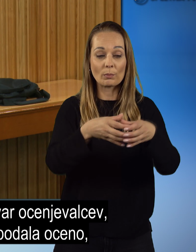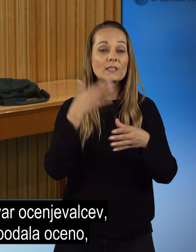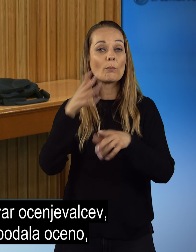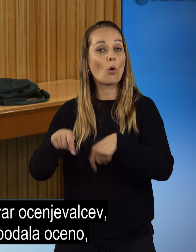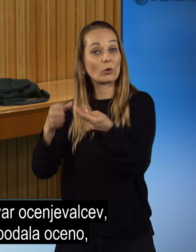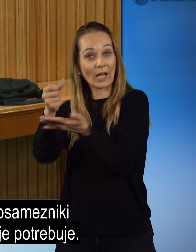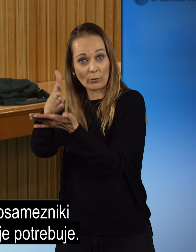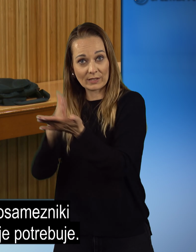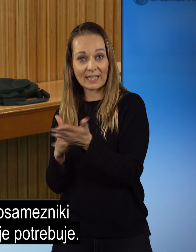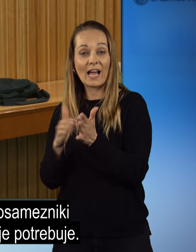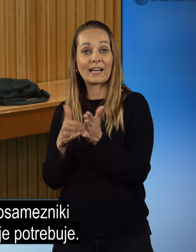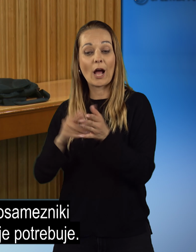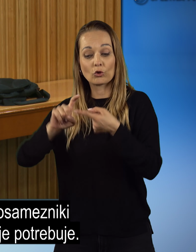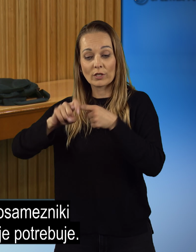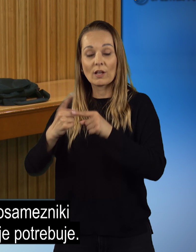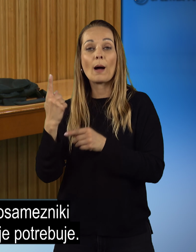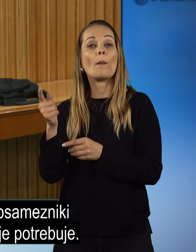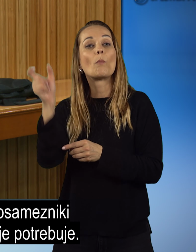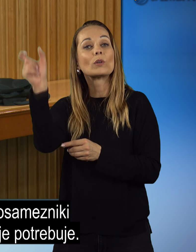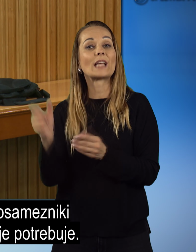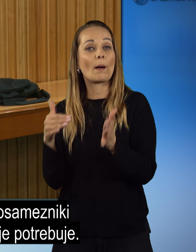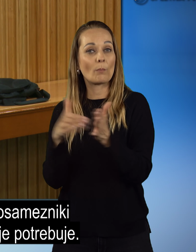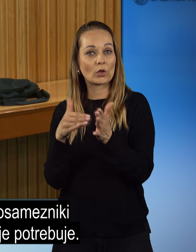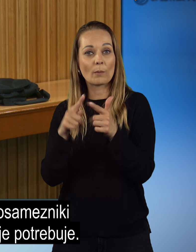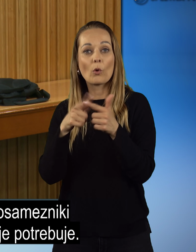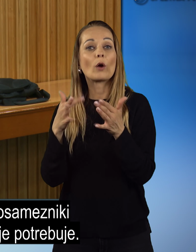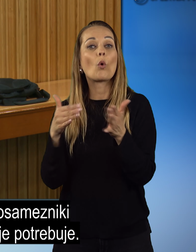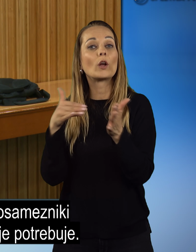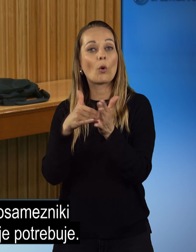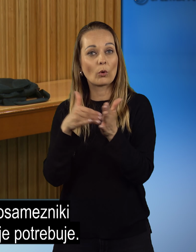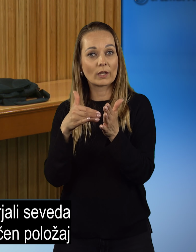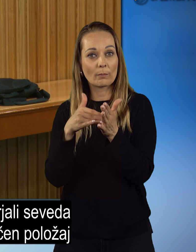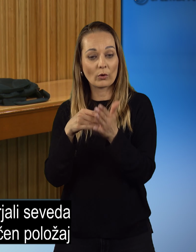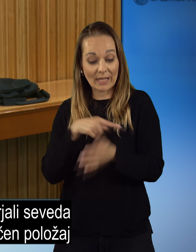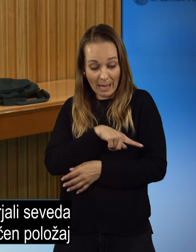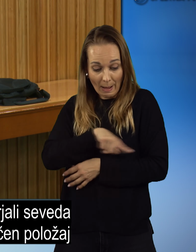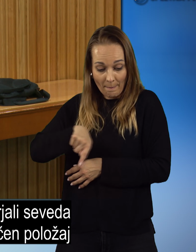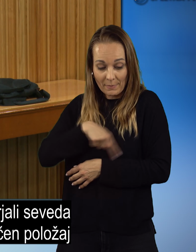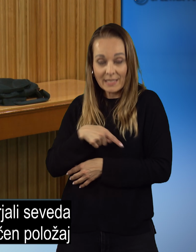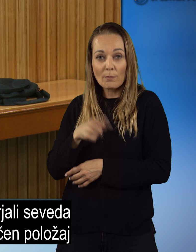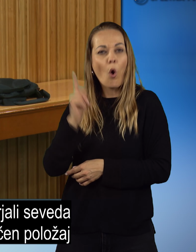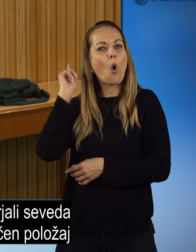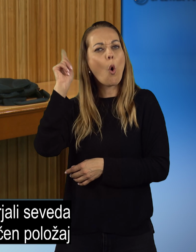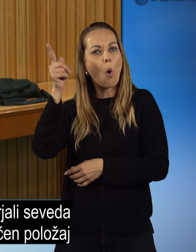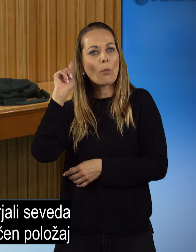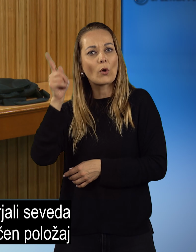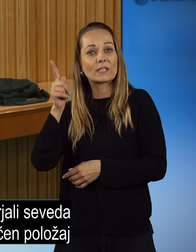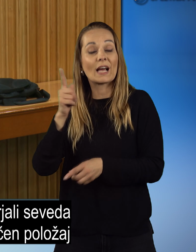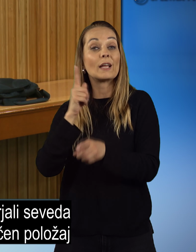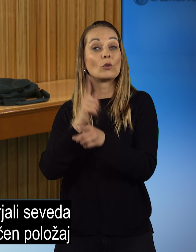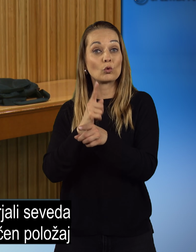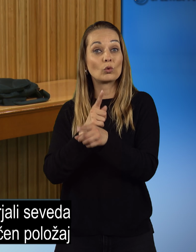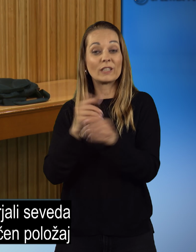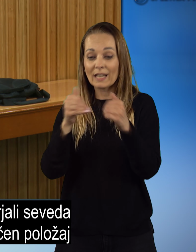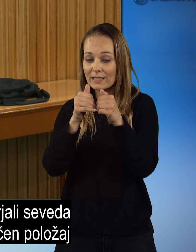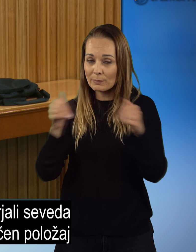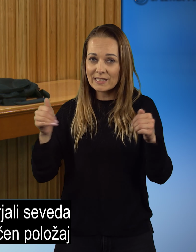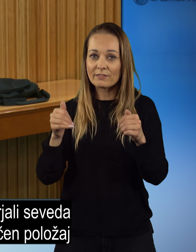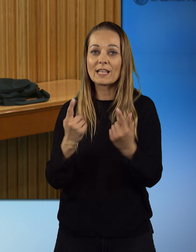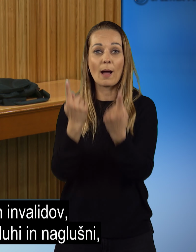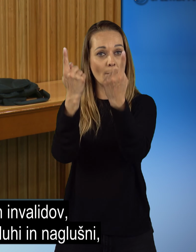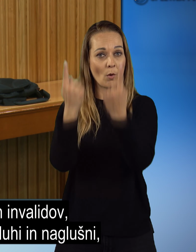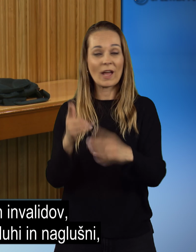bo podala oceno, kakšne storitve posameznik potrebuje, koliko jih potrebuje. Mi smo pa seveda opozarjali pri tem tudi na